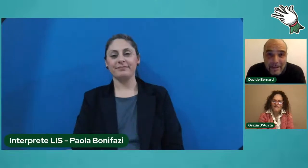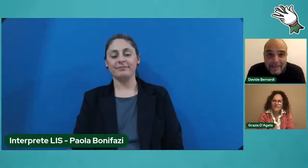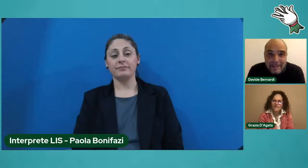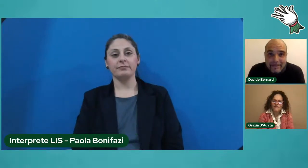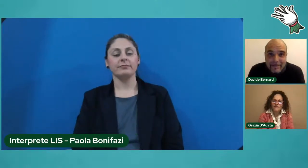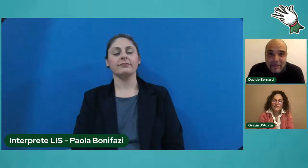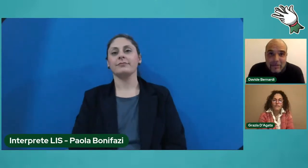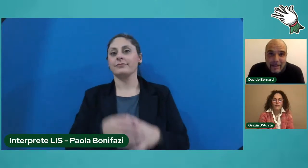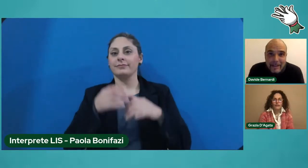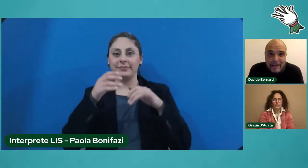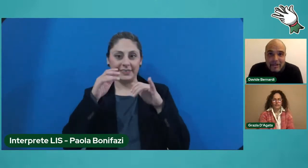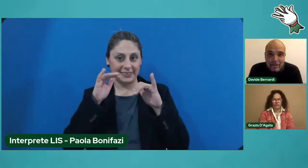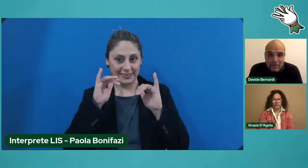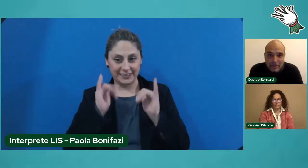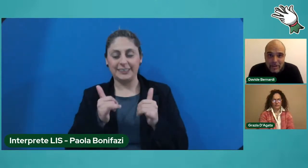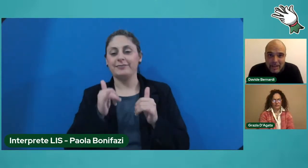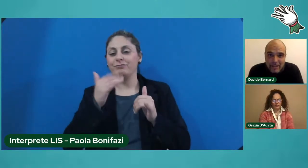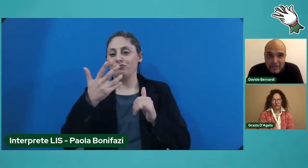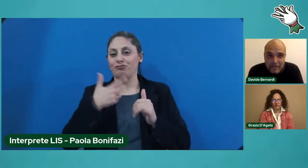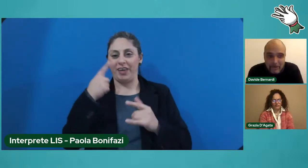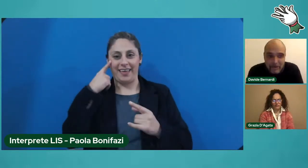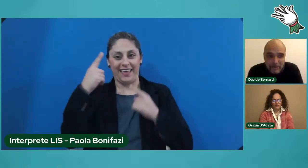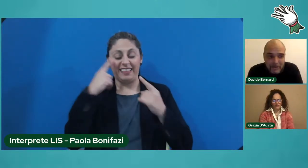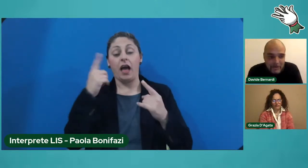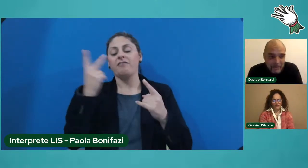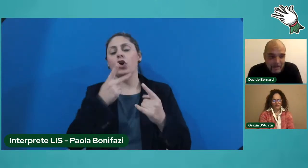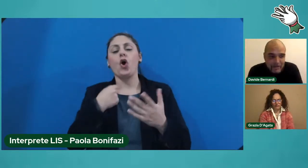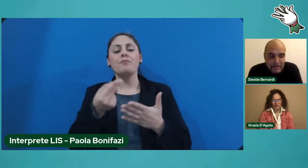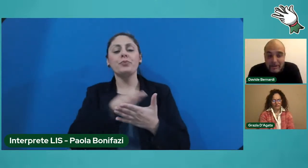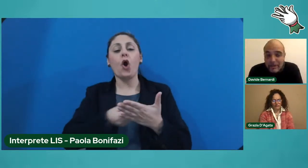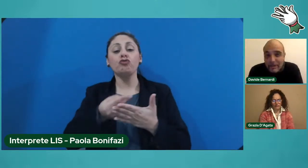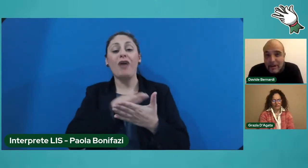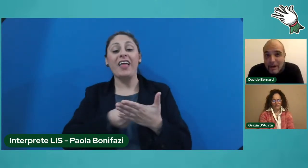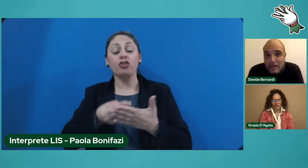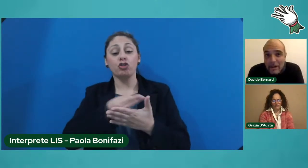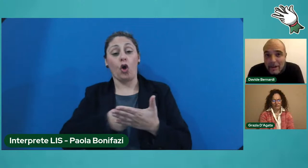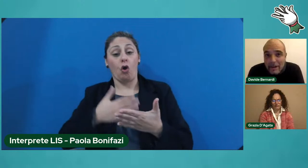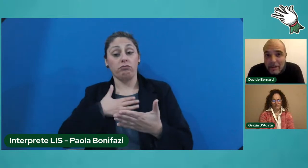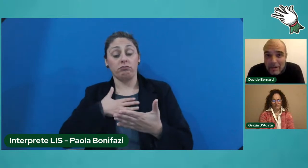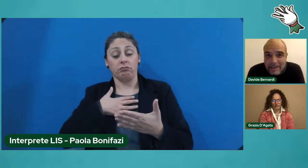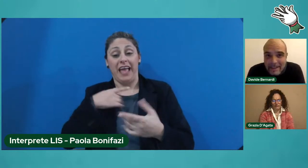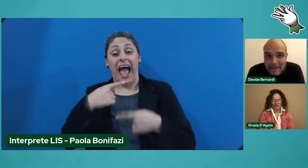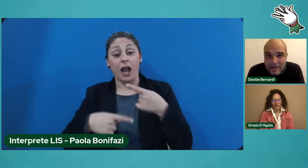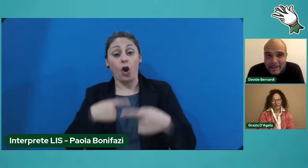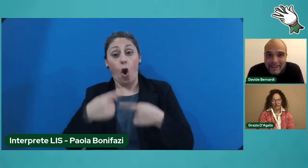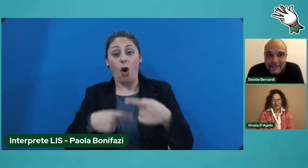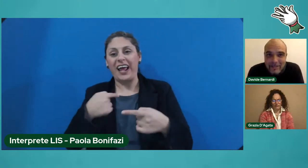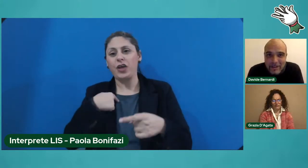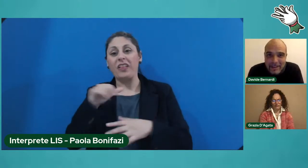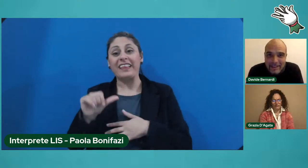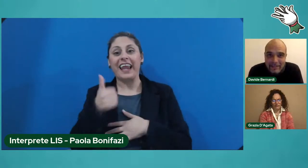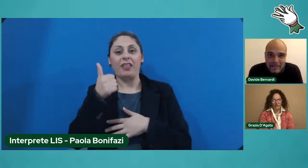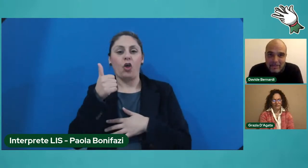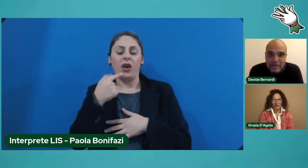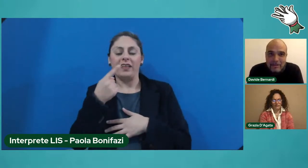Assolutamente sì, diciamo che il nostro progetto, ancora questa, io da direttore la definisco una fase